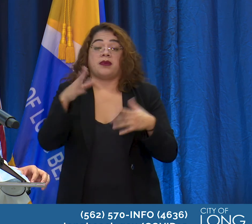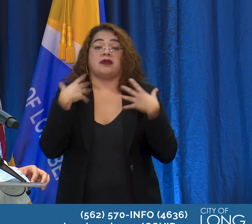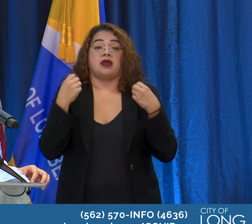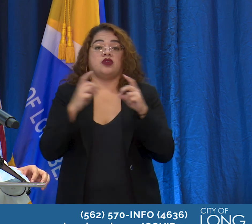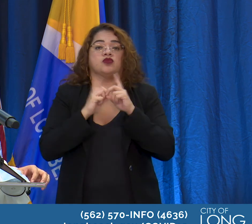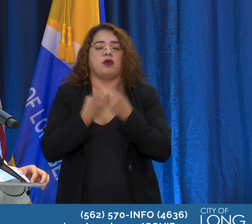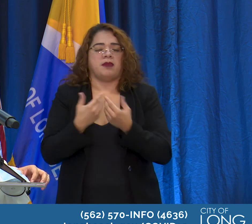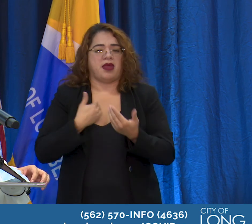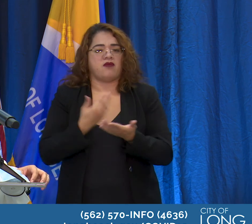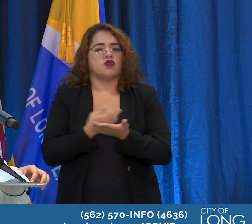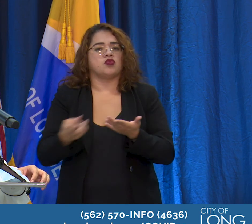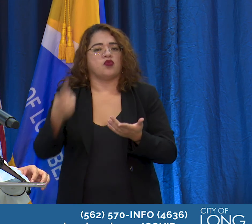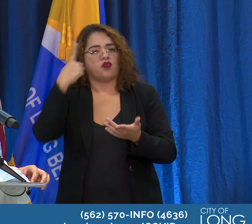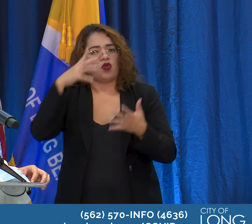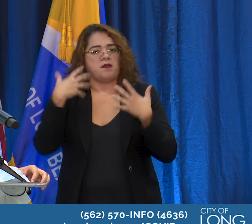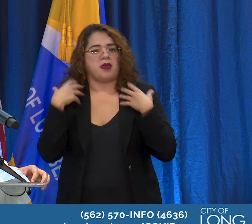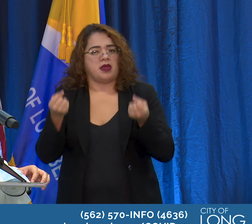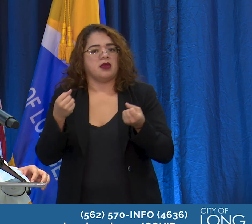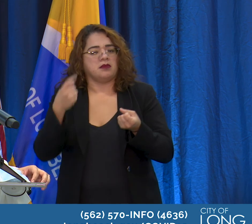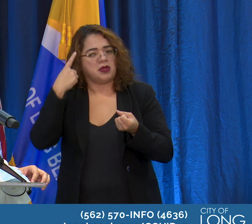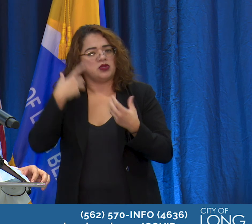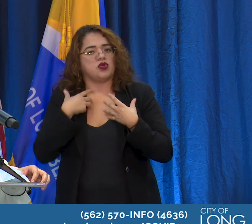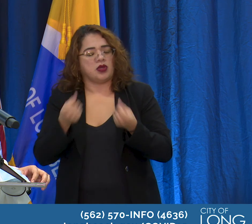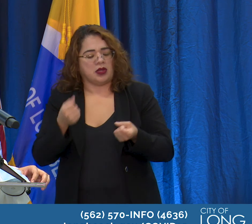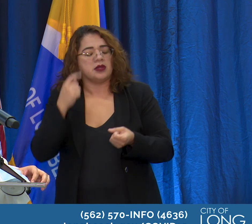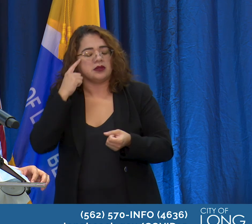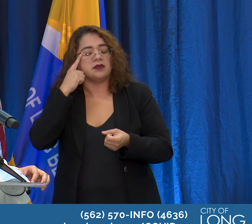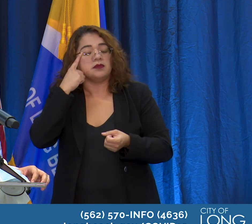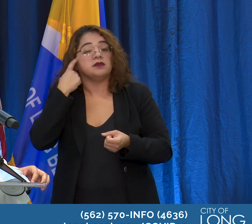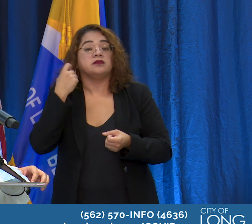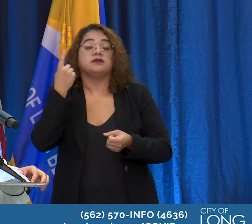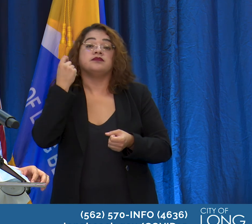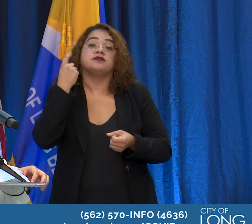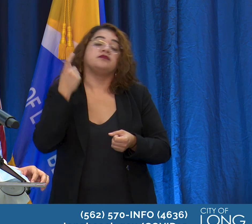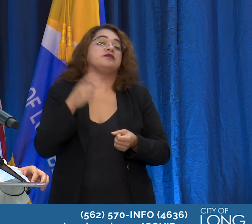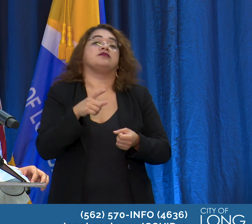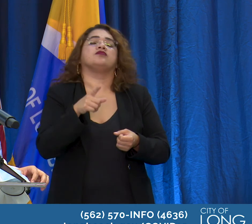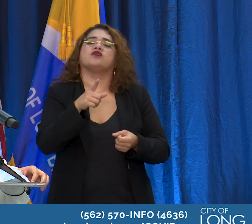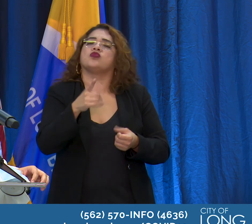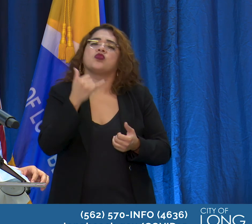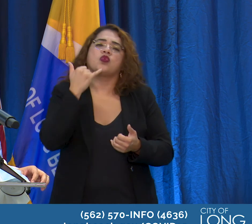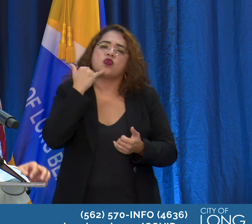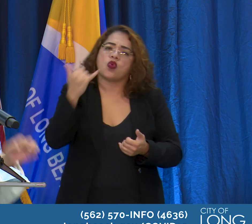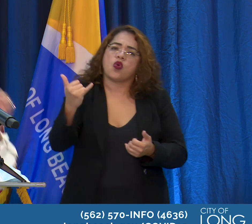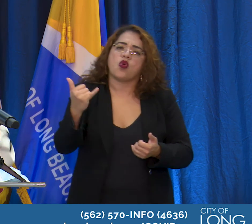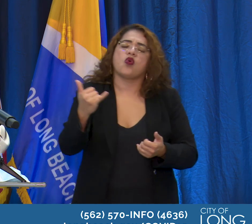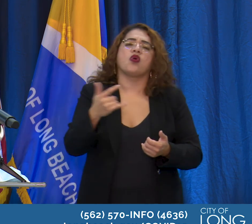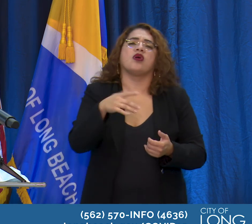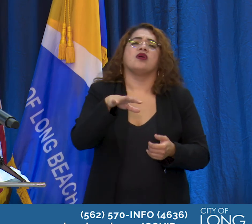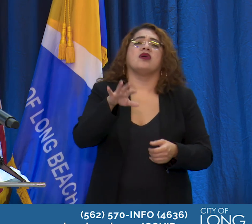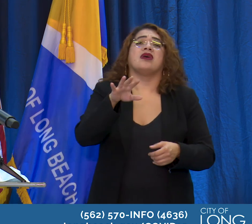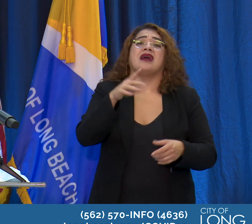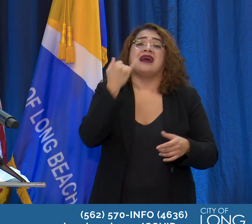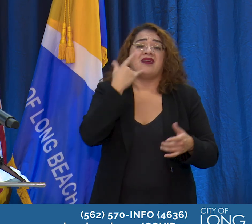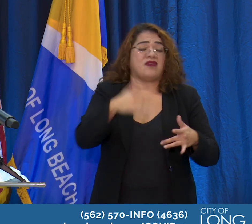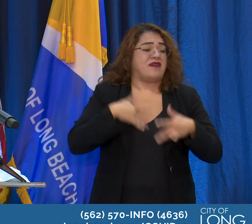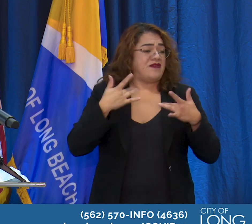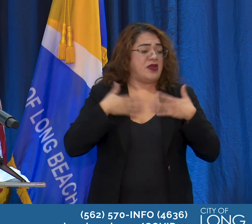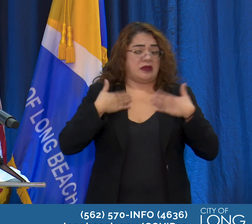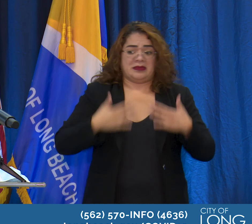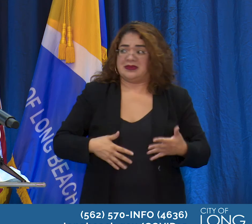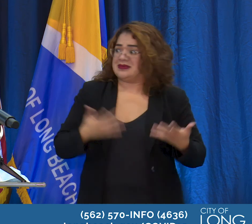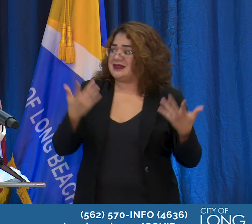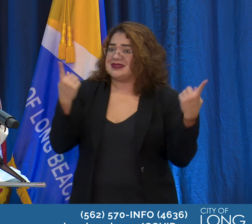las emergencias físicas, las emergencias de salud mental justifican llamar al 911 para obtener